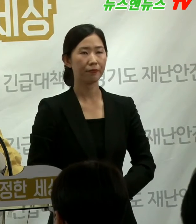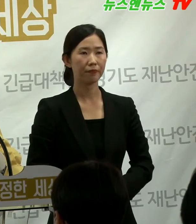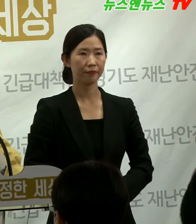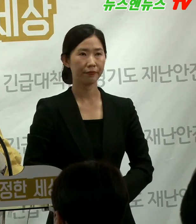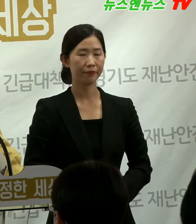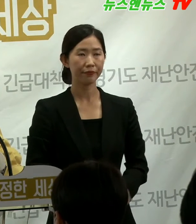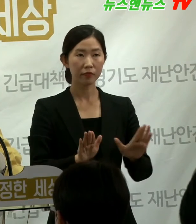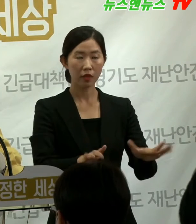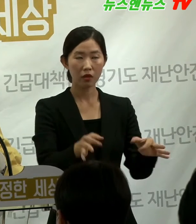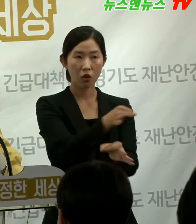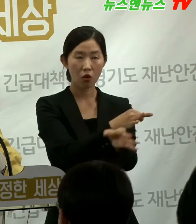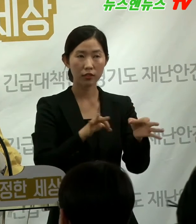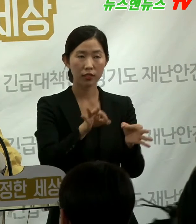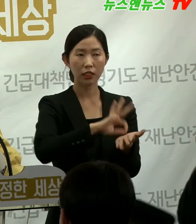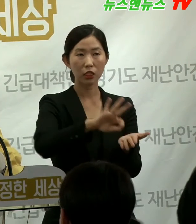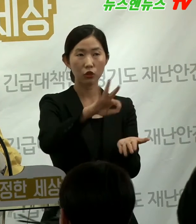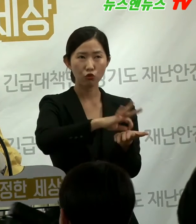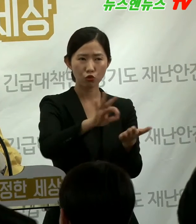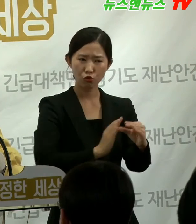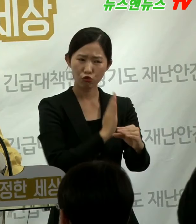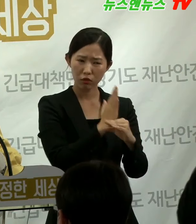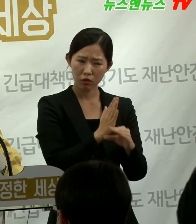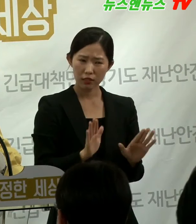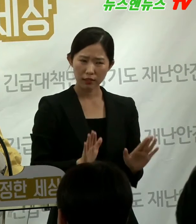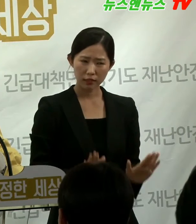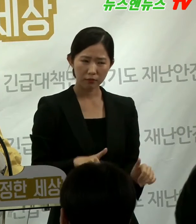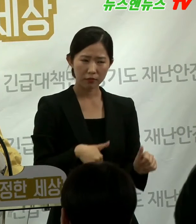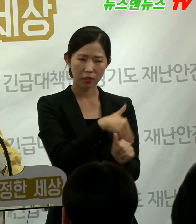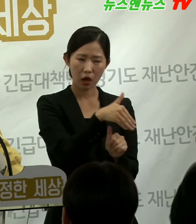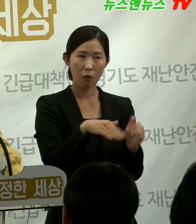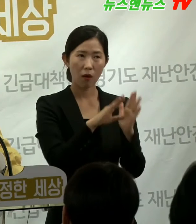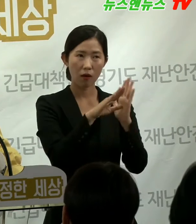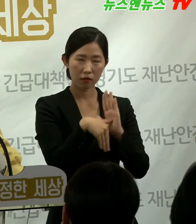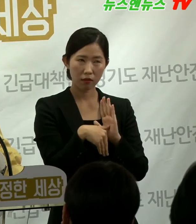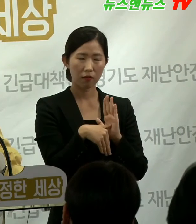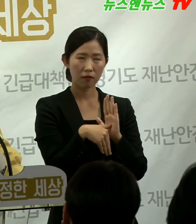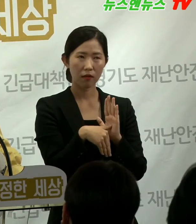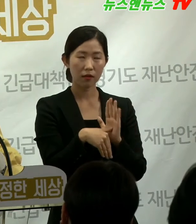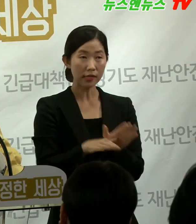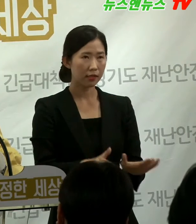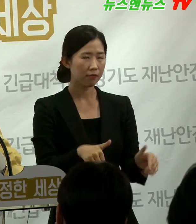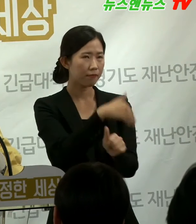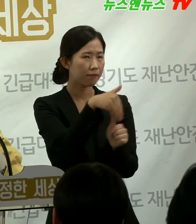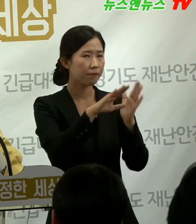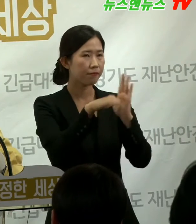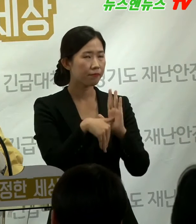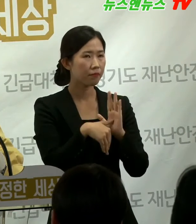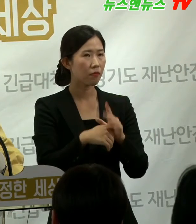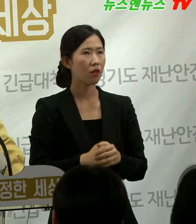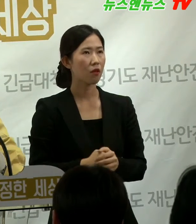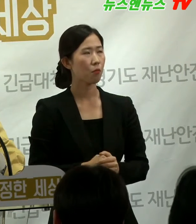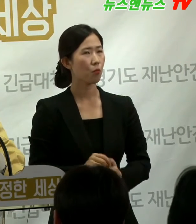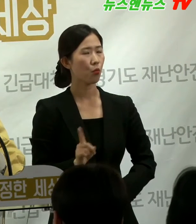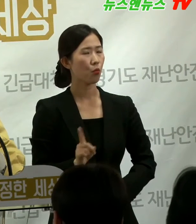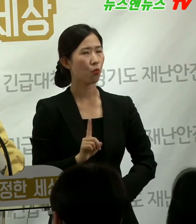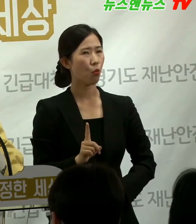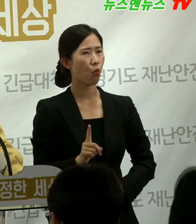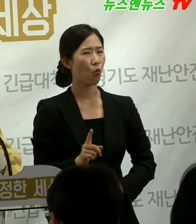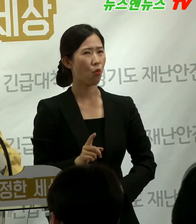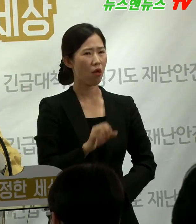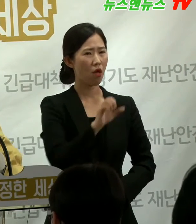중에서 사실 지금과 같은 시기에 과연 어떤 대형 SOC